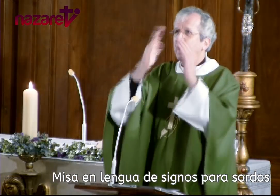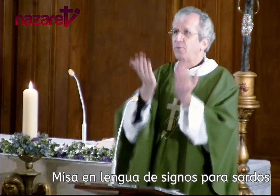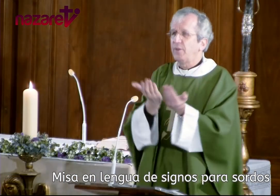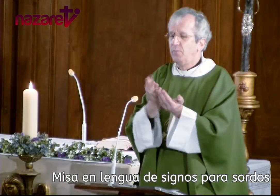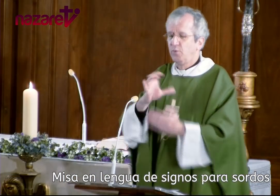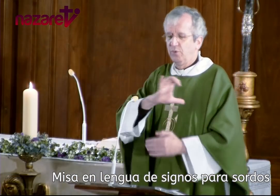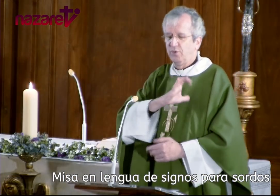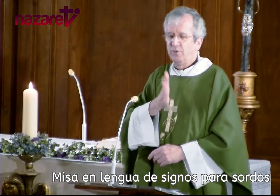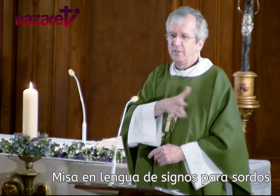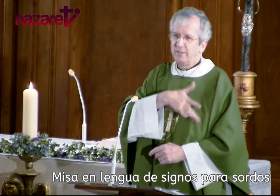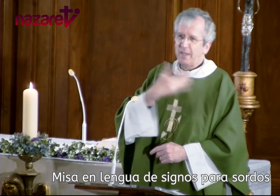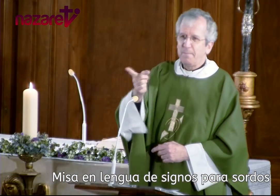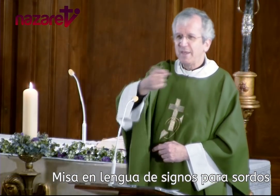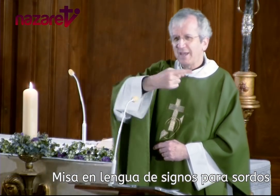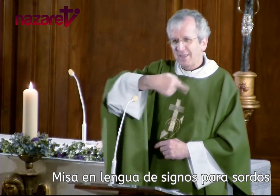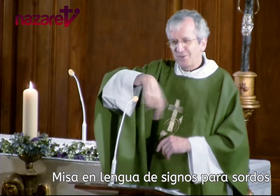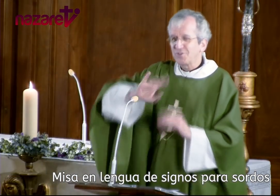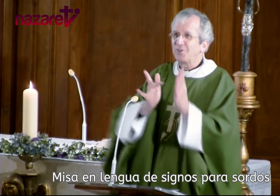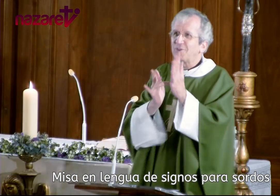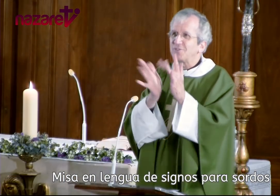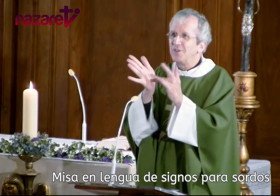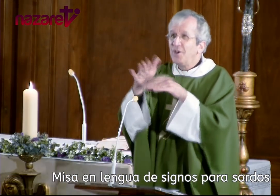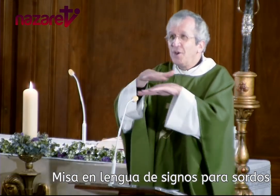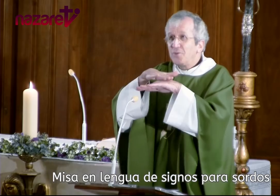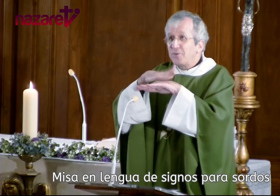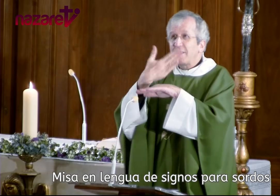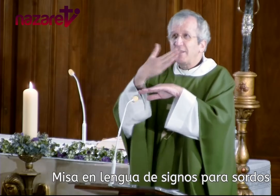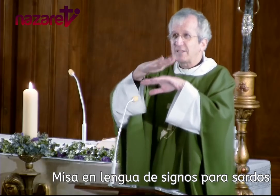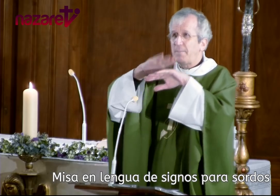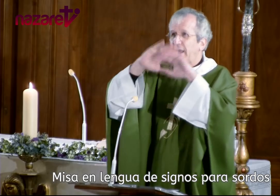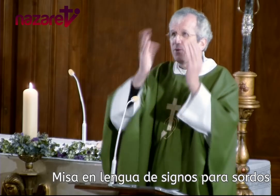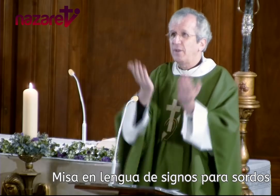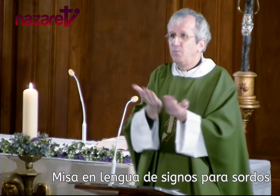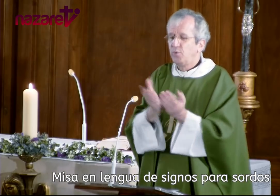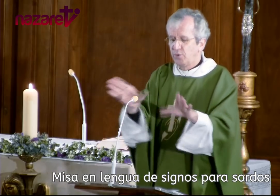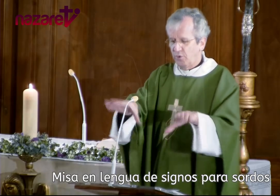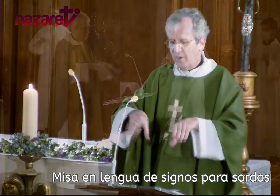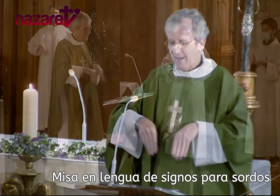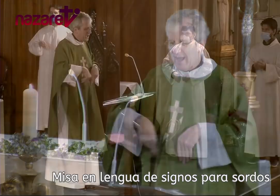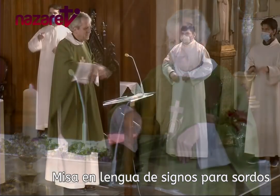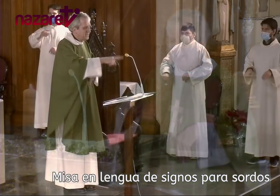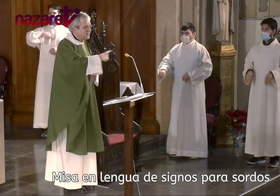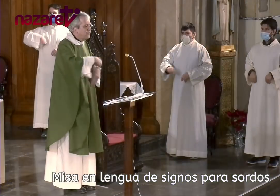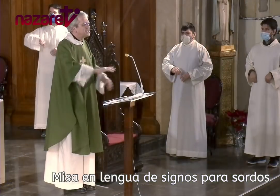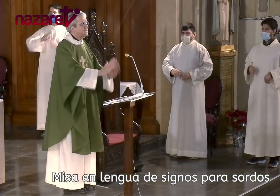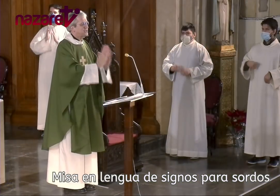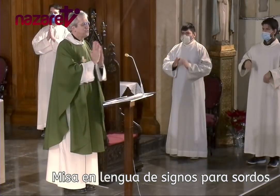pecado del mundo, ten piedad de nosotros. Tú que quitas el pecado del mundo, atiende nuestra